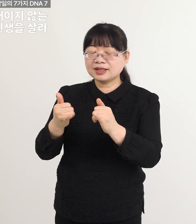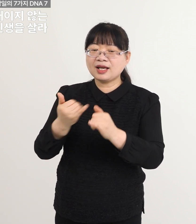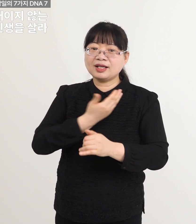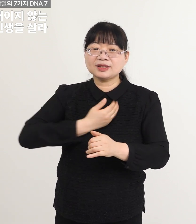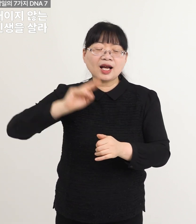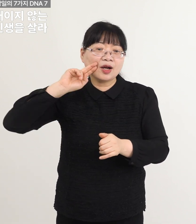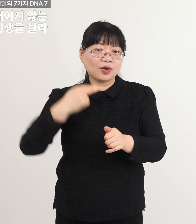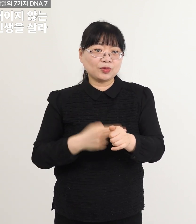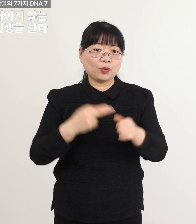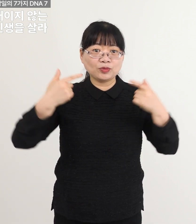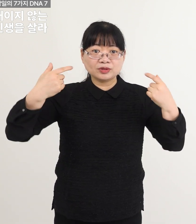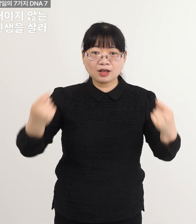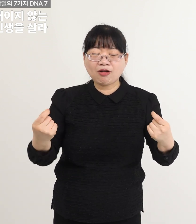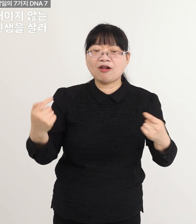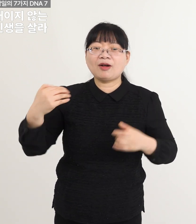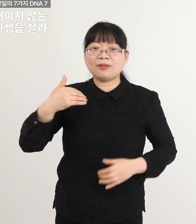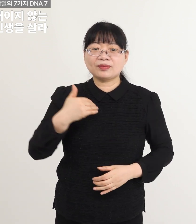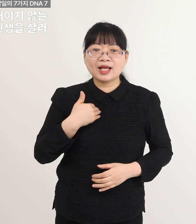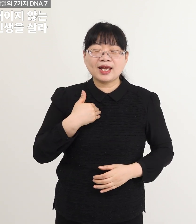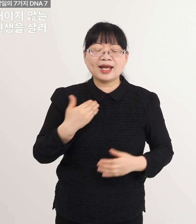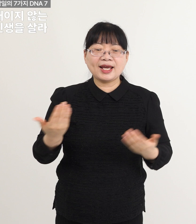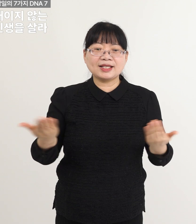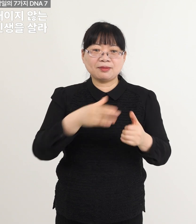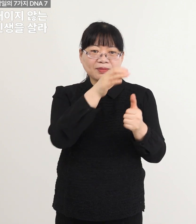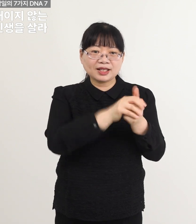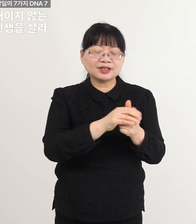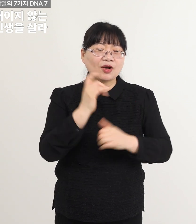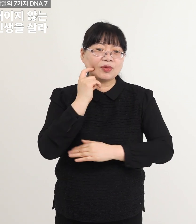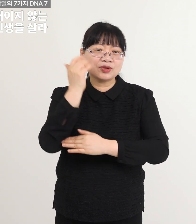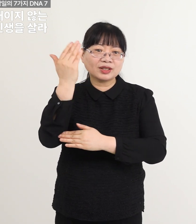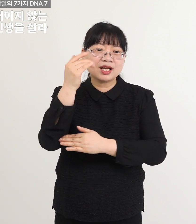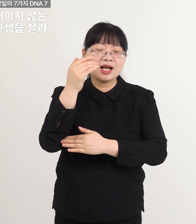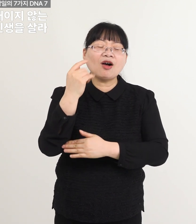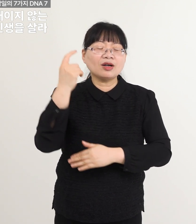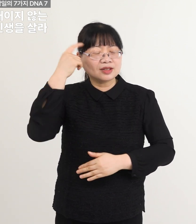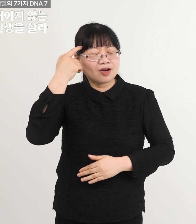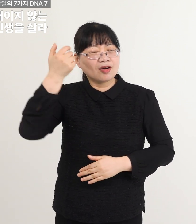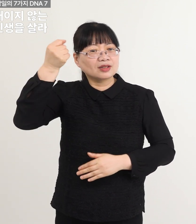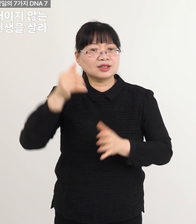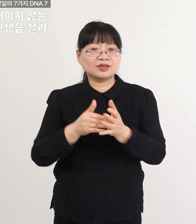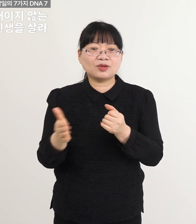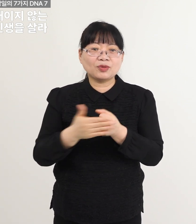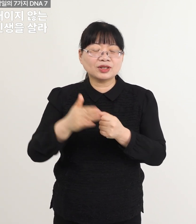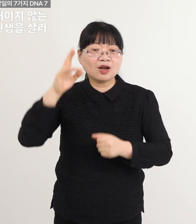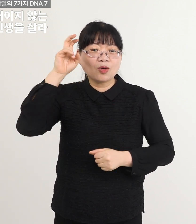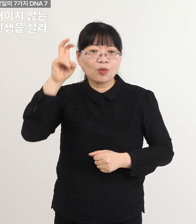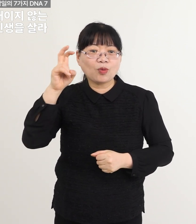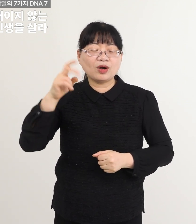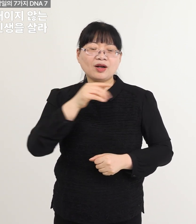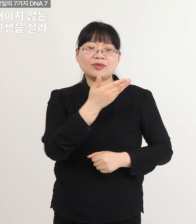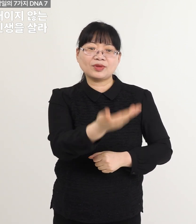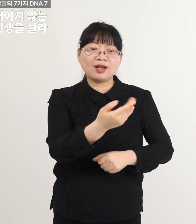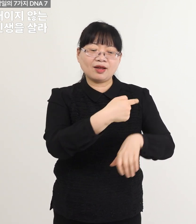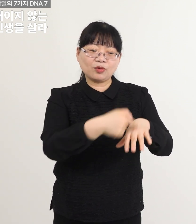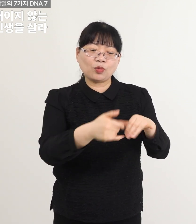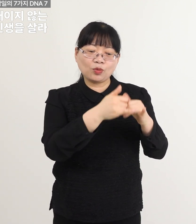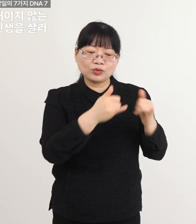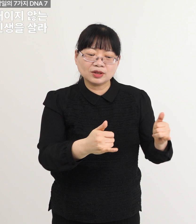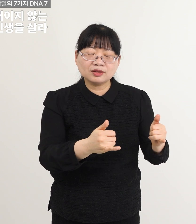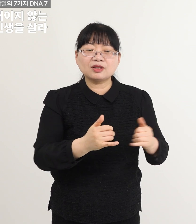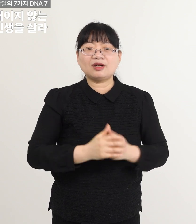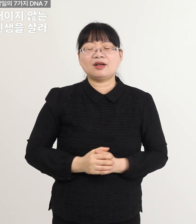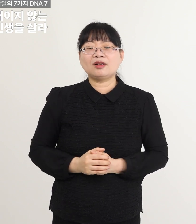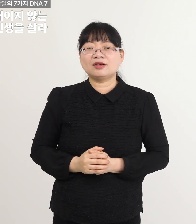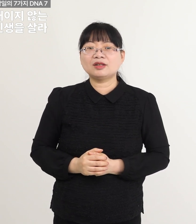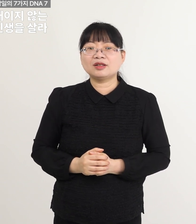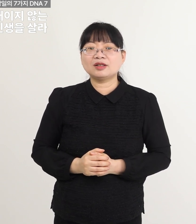사도인 만큼 내 직분을 영광스럽게 여기노니 이는 혹 내 고륙을